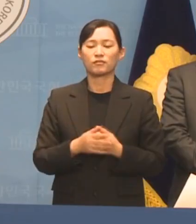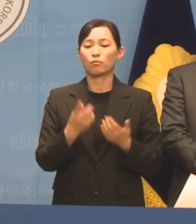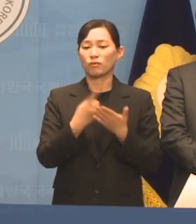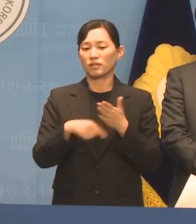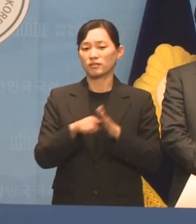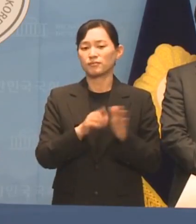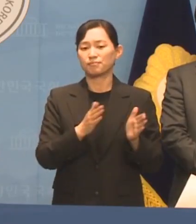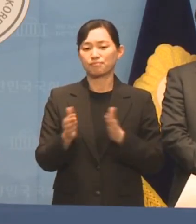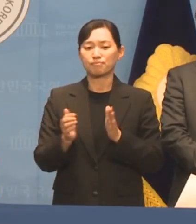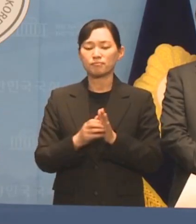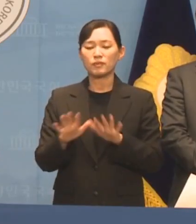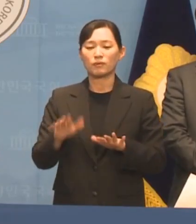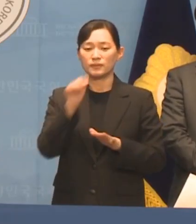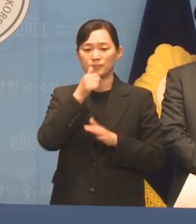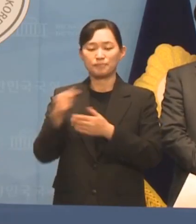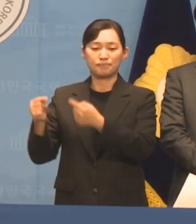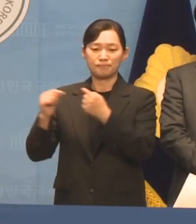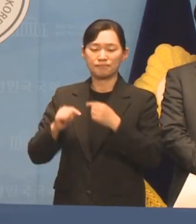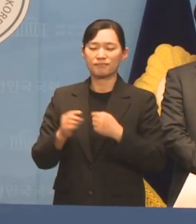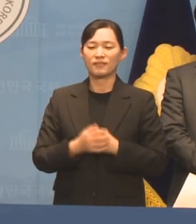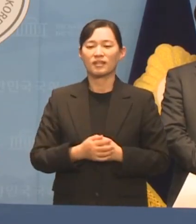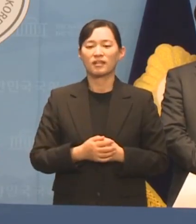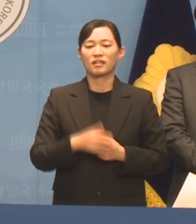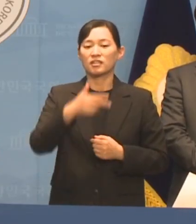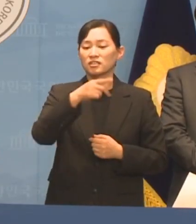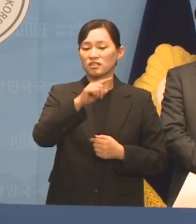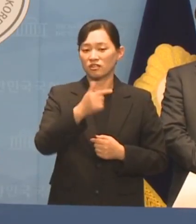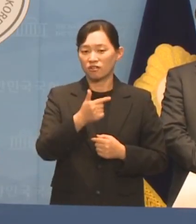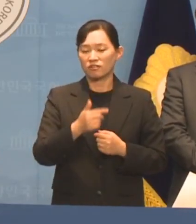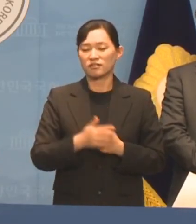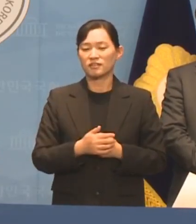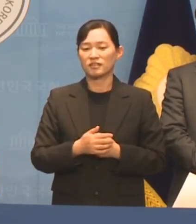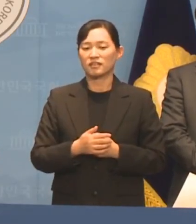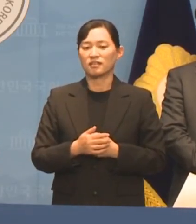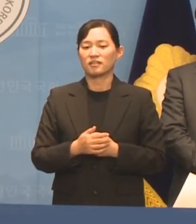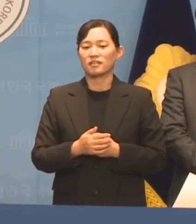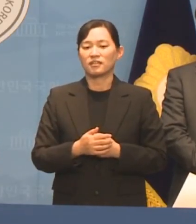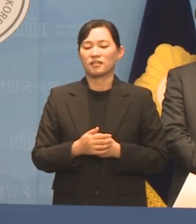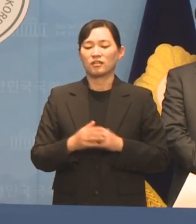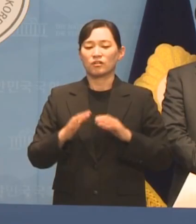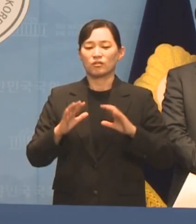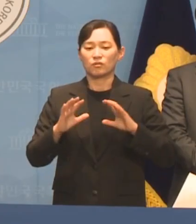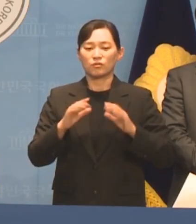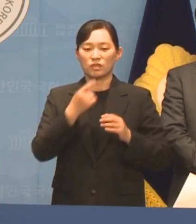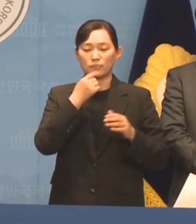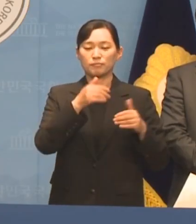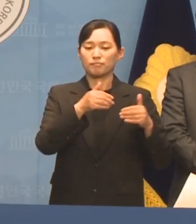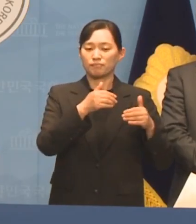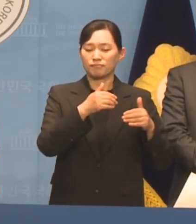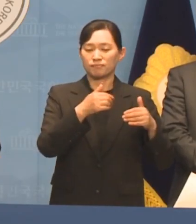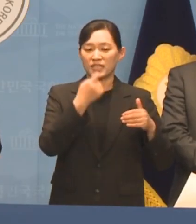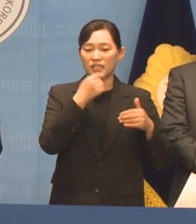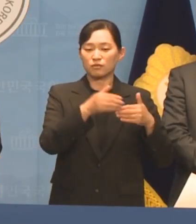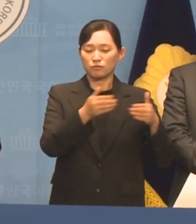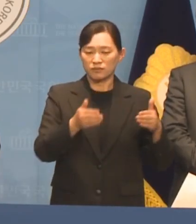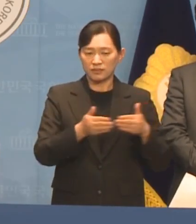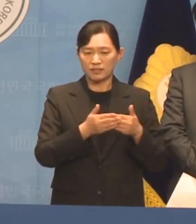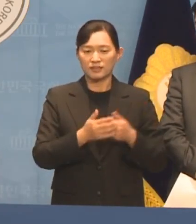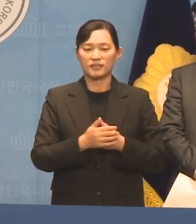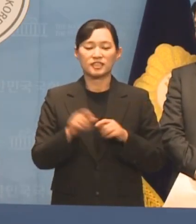오늘 기자회견 참석자를 소개해드리겠습니다. 전현희 더불어민주당 최고위원 겸 노동존중 실천단 단장님